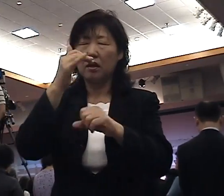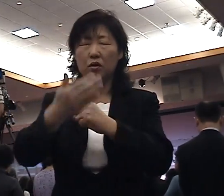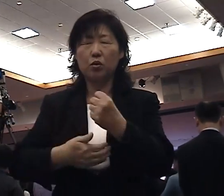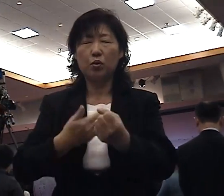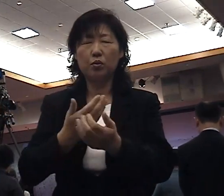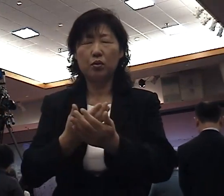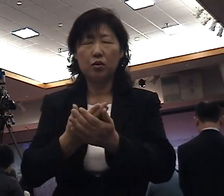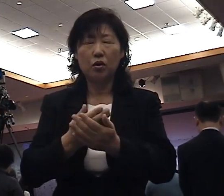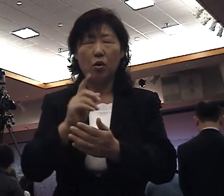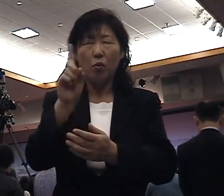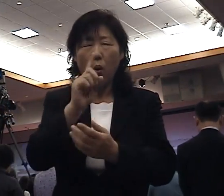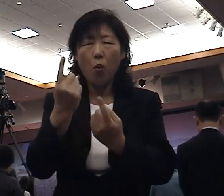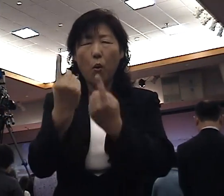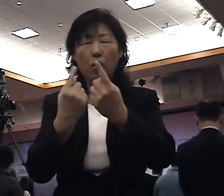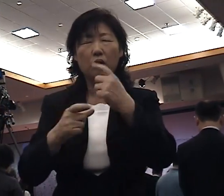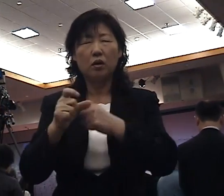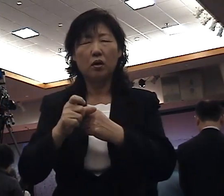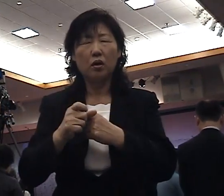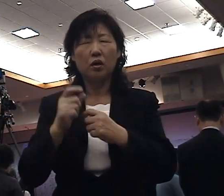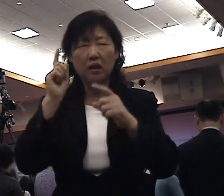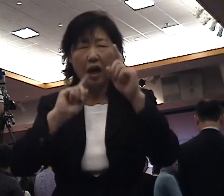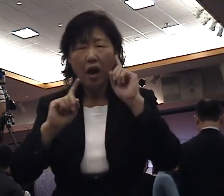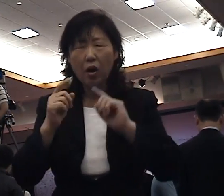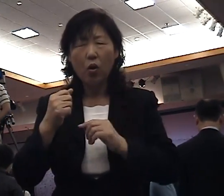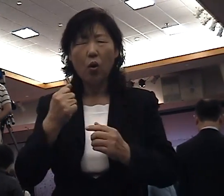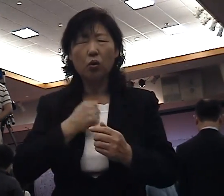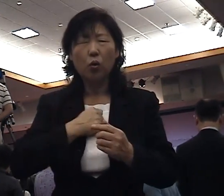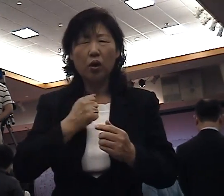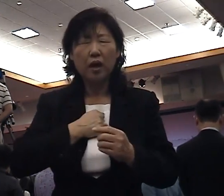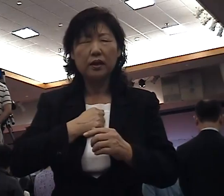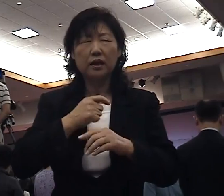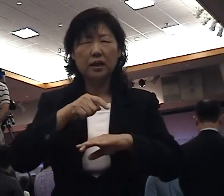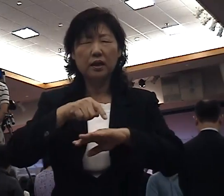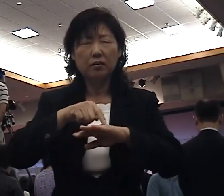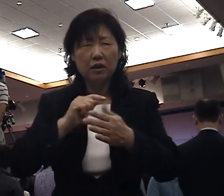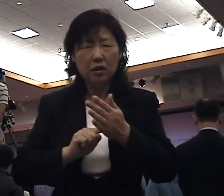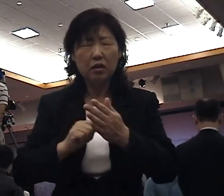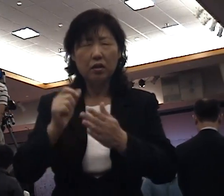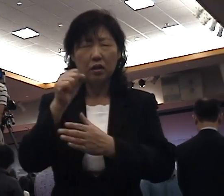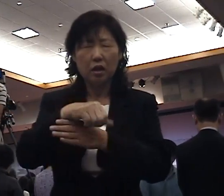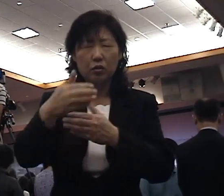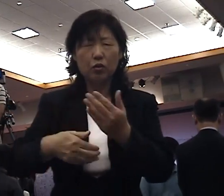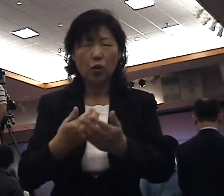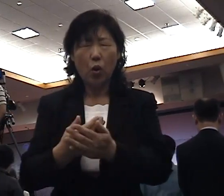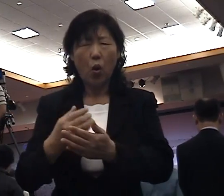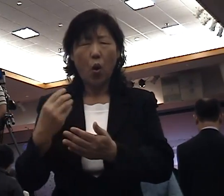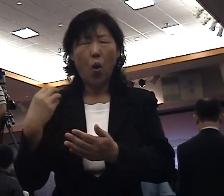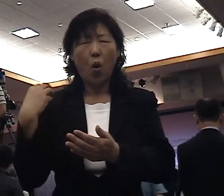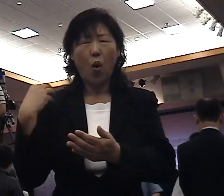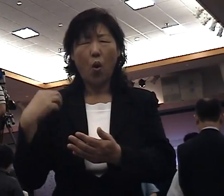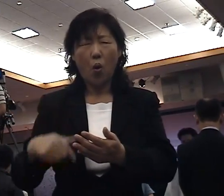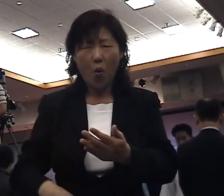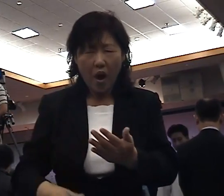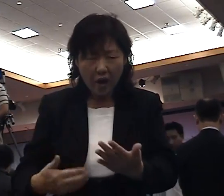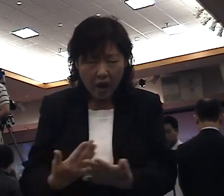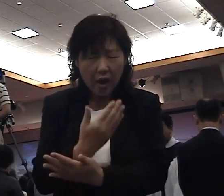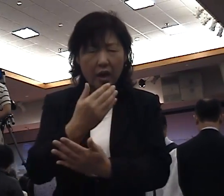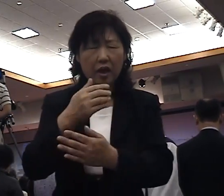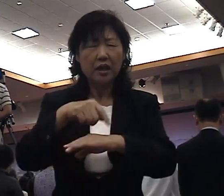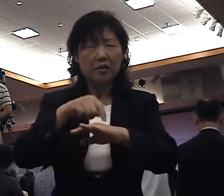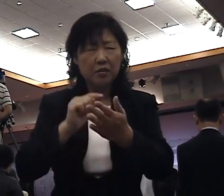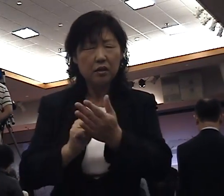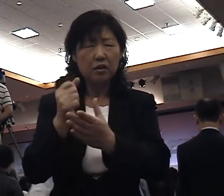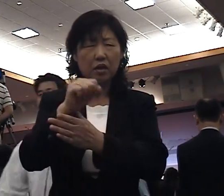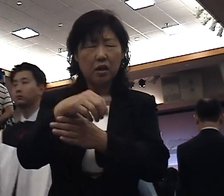아멘. 무엇보다도 상하고 통회하는 심령을 허락하사 회개의 영이 우리 모두에게 임하게 하시고 더럽고 사악한 우리의